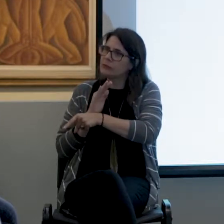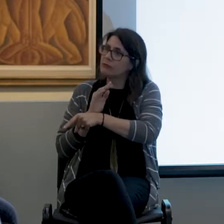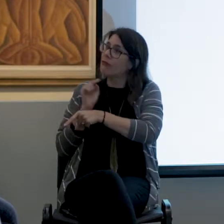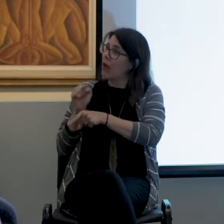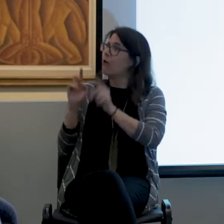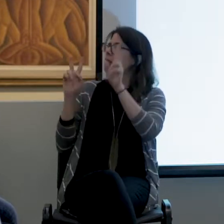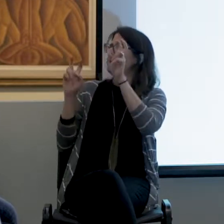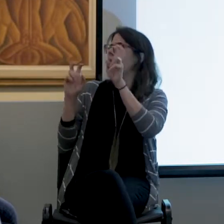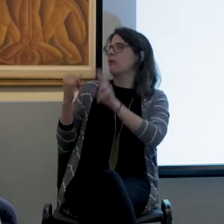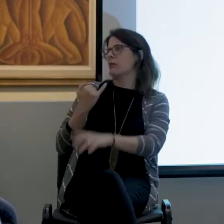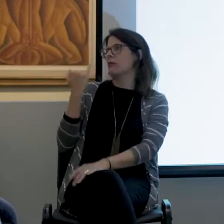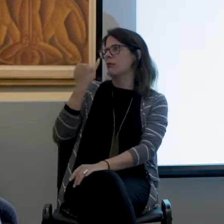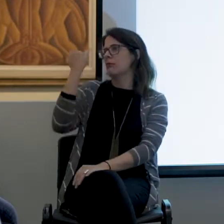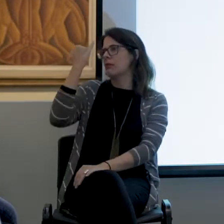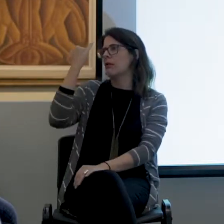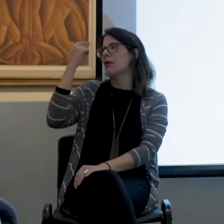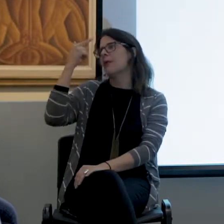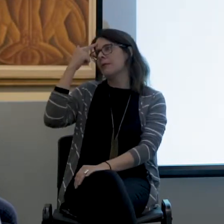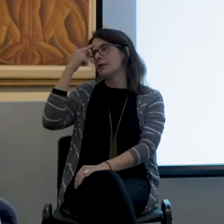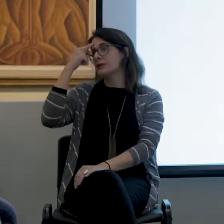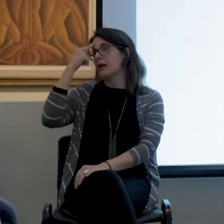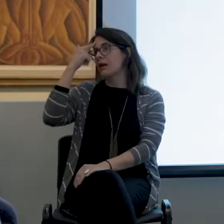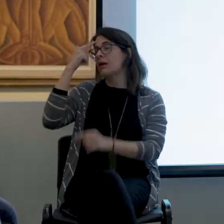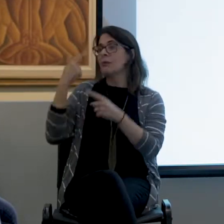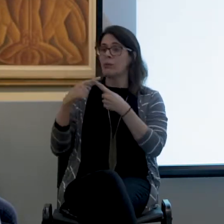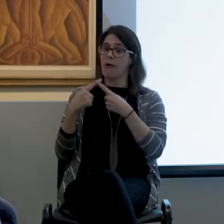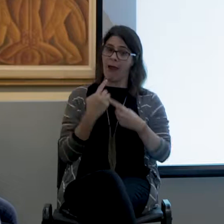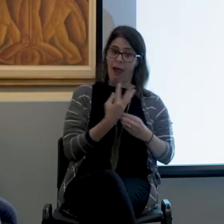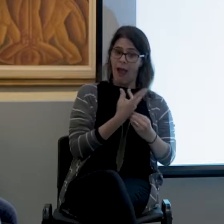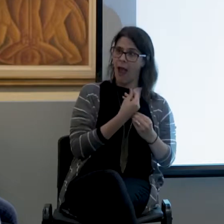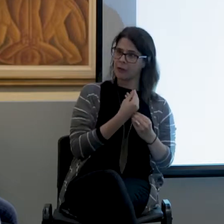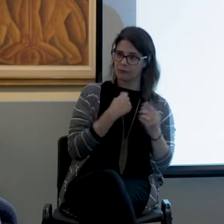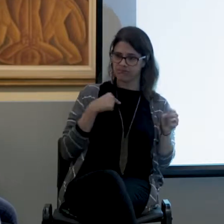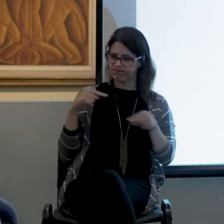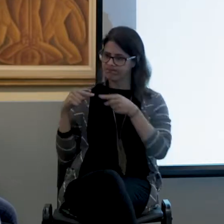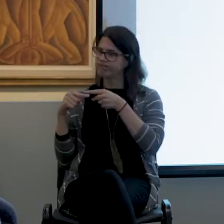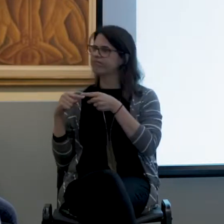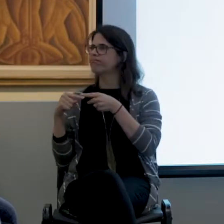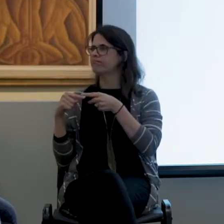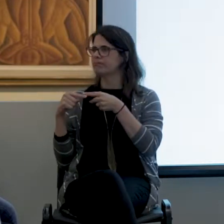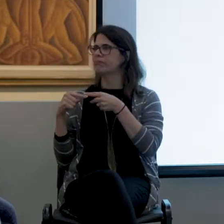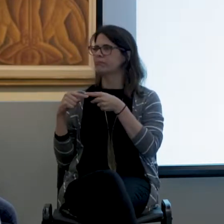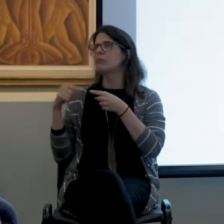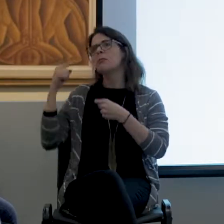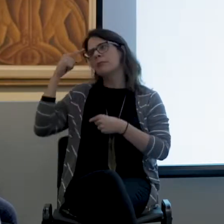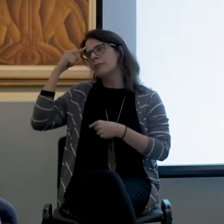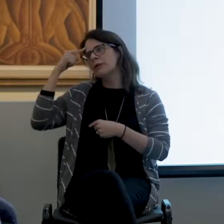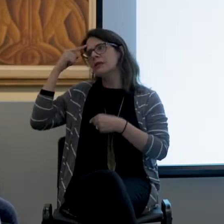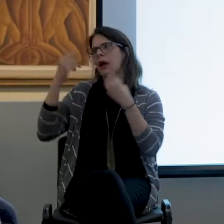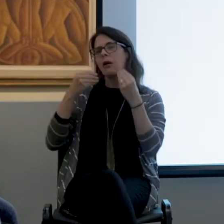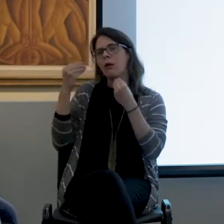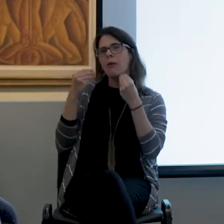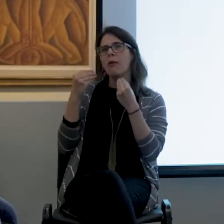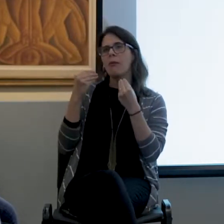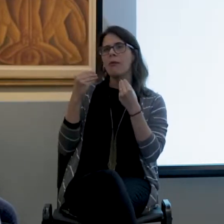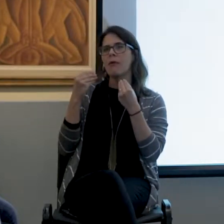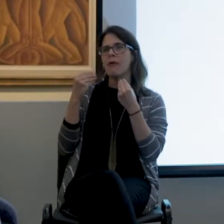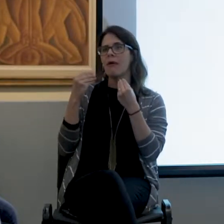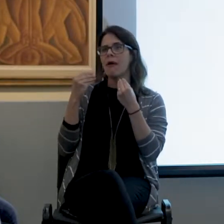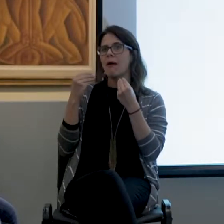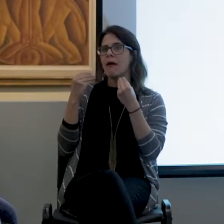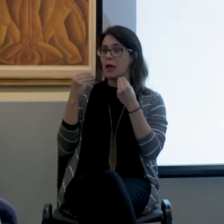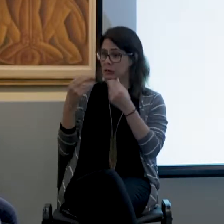muito importante, porque a arte lida com isso, as verdades sobre a aparência das